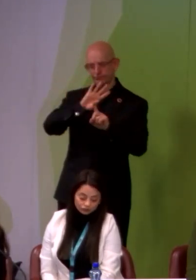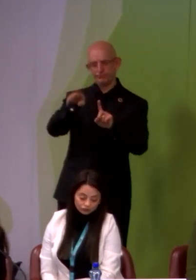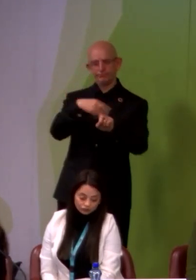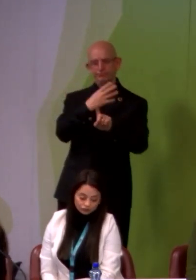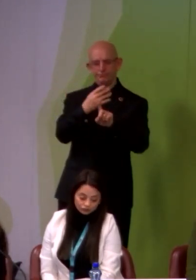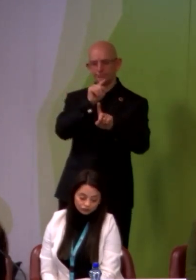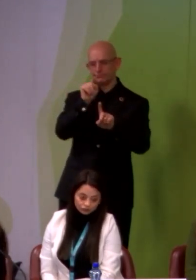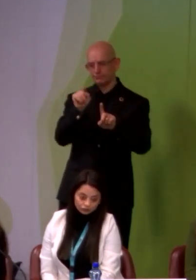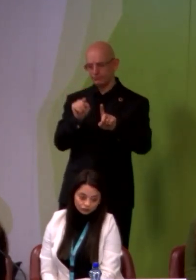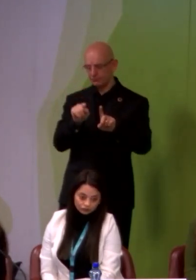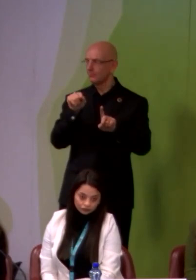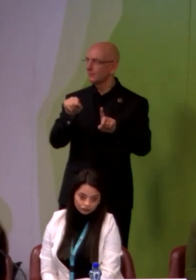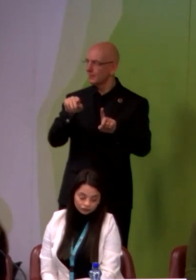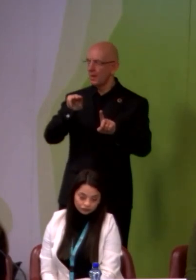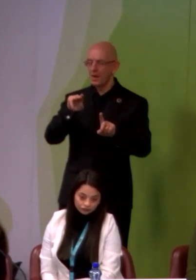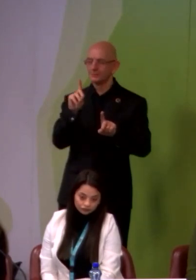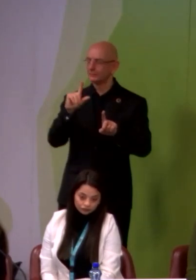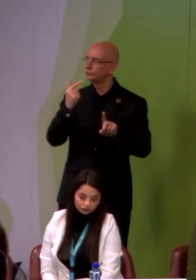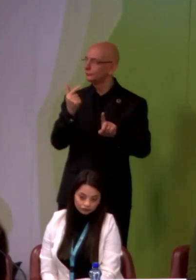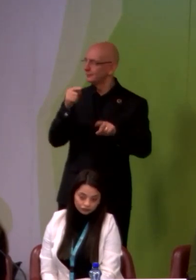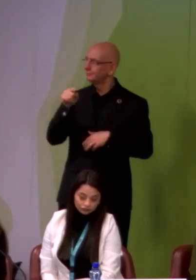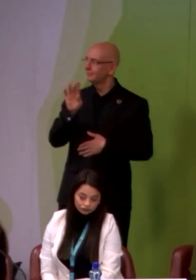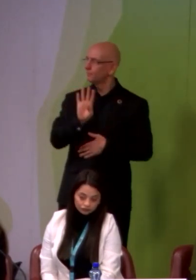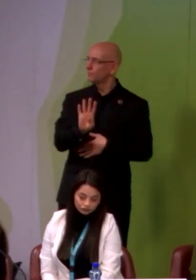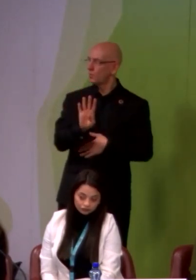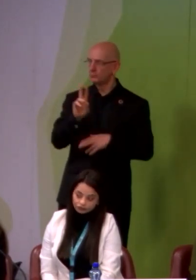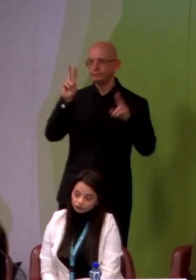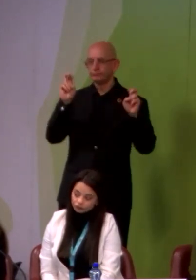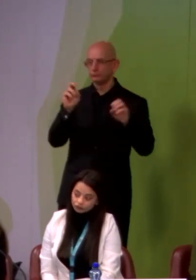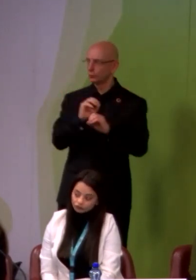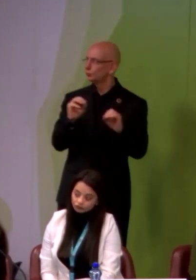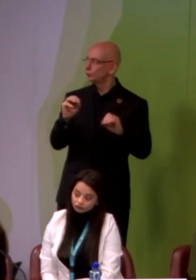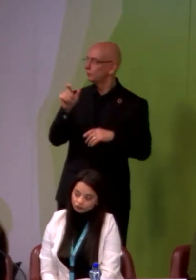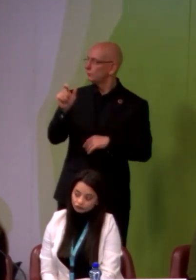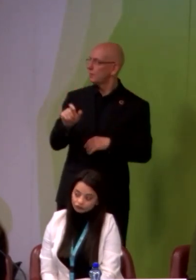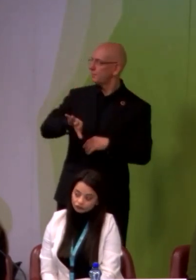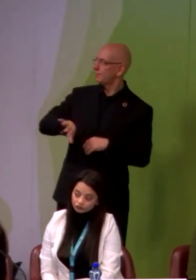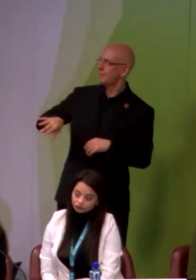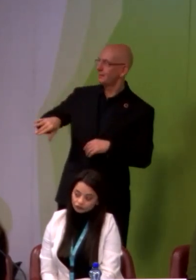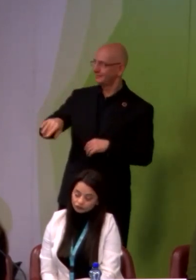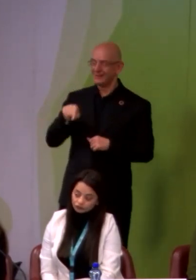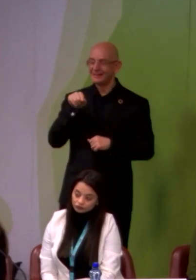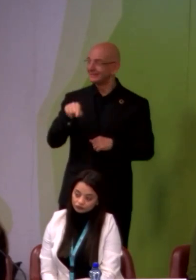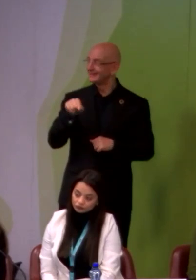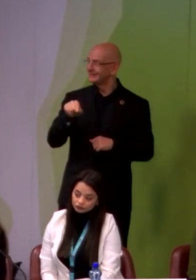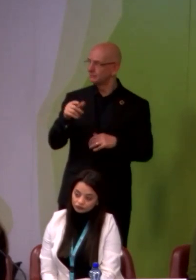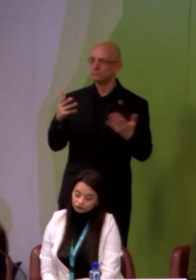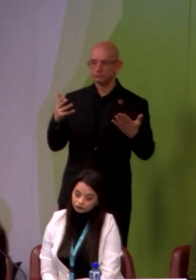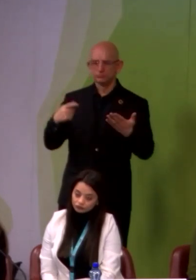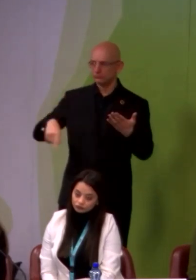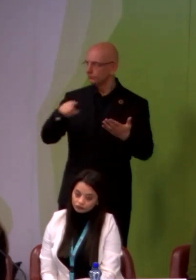au DD4 pour nourrir personnes pour compte, le niveau à la scolarisation est encore petit,